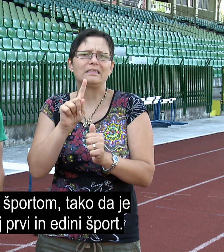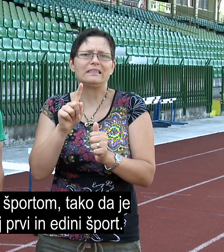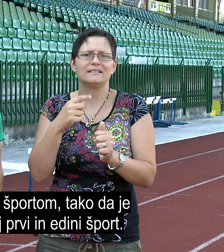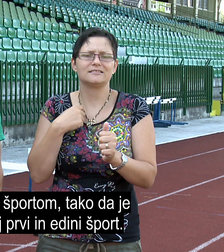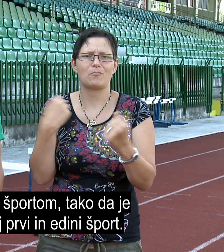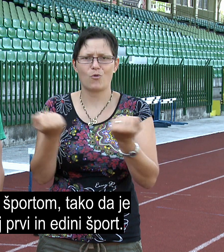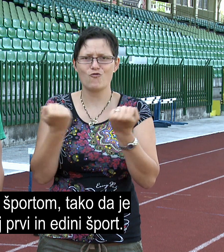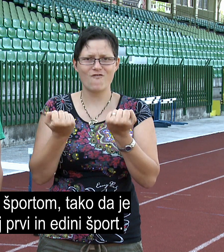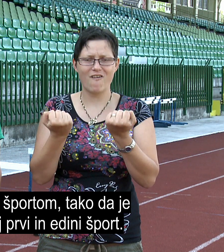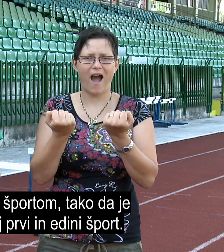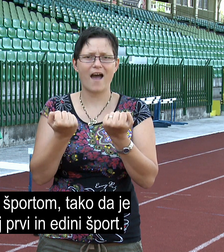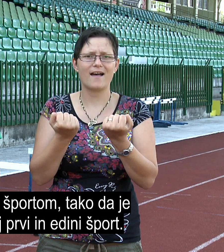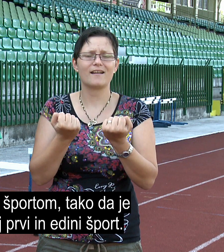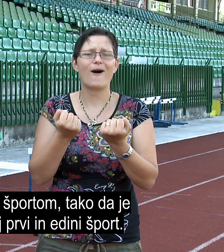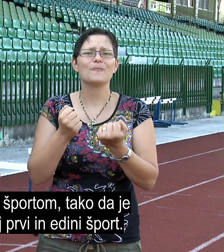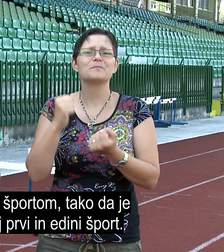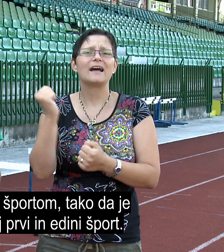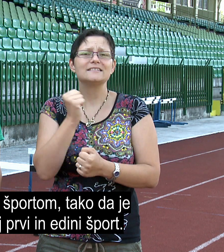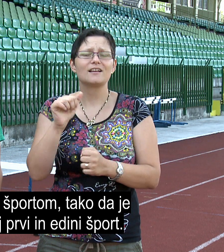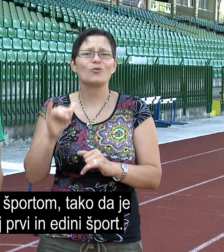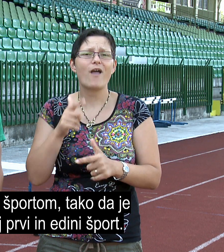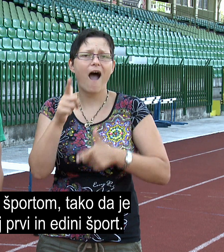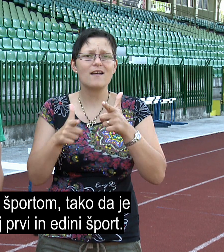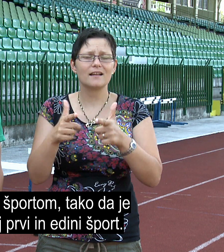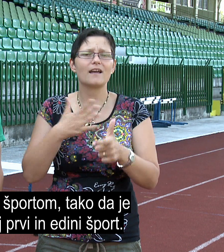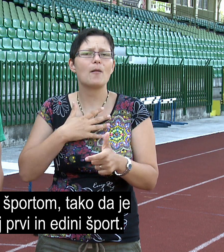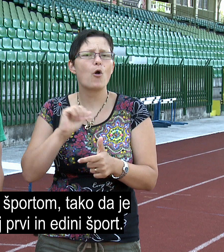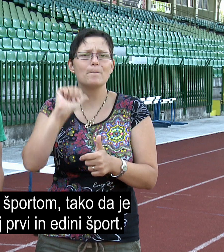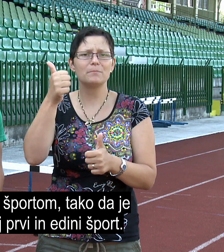tako da je bil atletika moj prvi in edini šport.